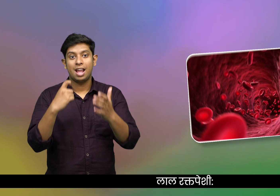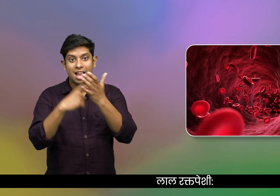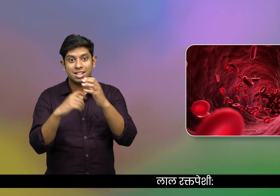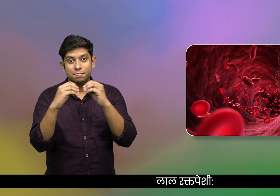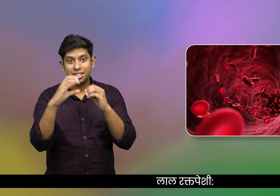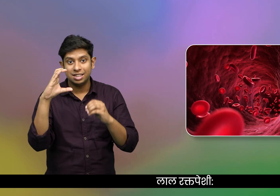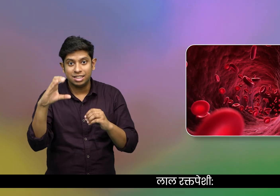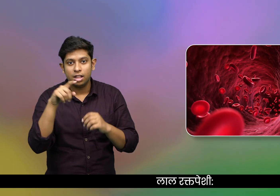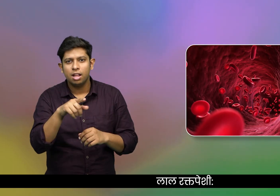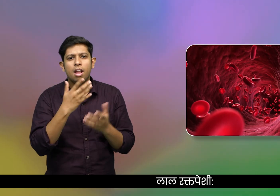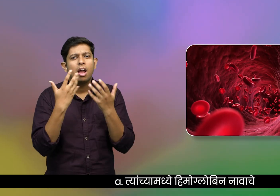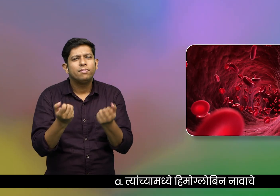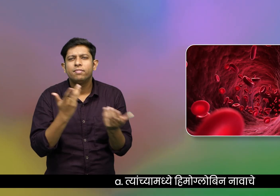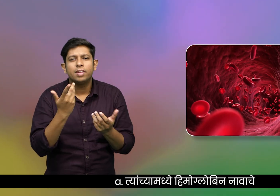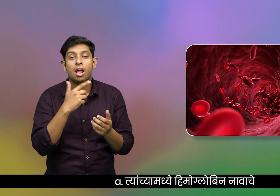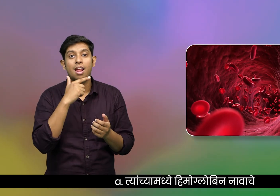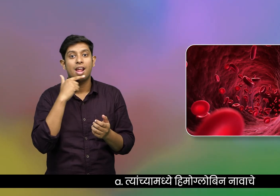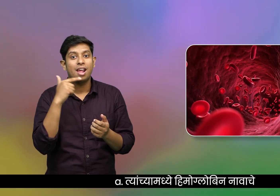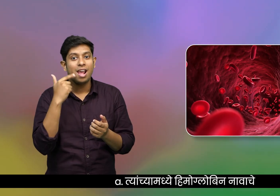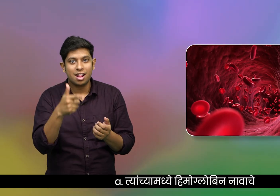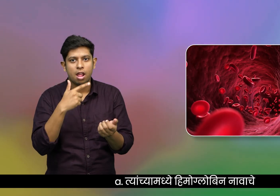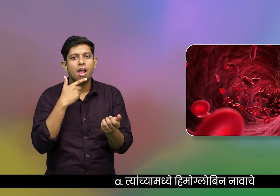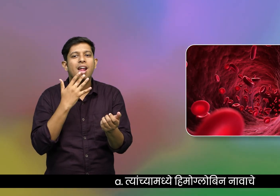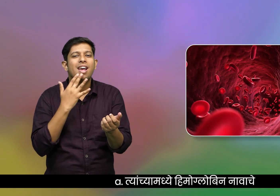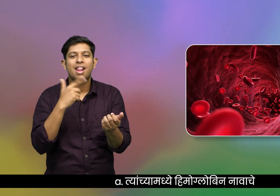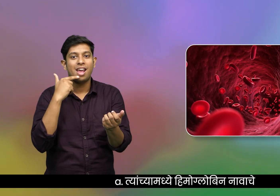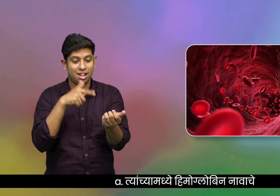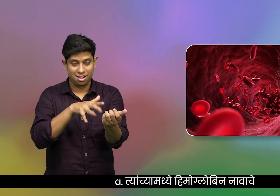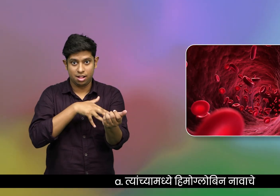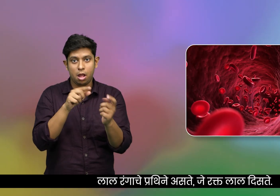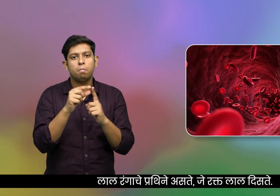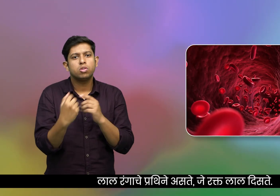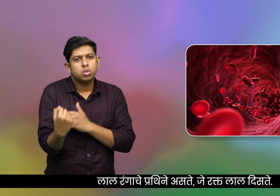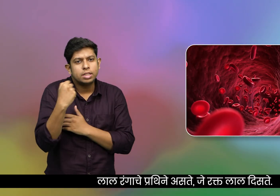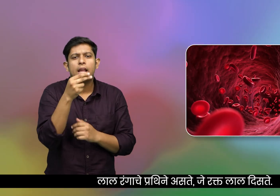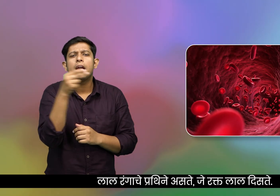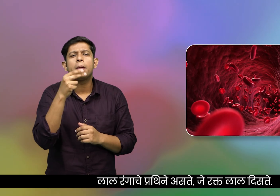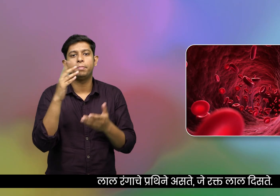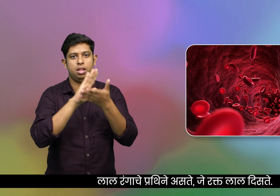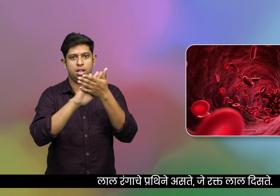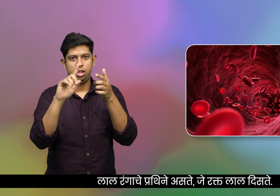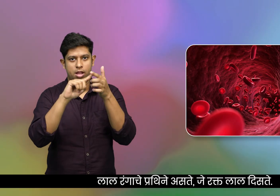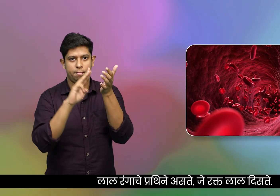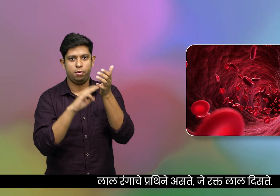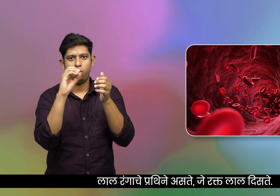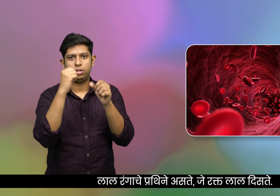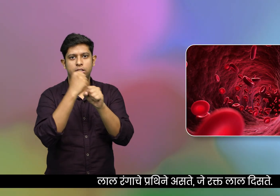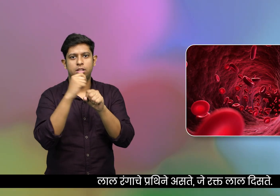लाल रक्तपेशी, त्यांच्यामध्ये हिमोग्लोबिन नावाचे लाल रंगाचे प्रथिने असते, जे रक्त